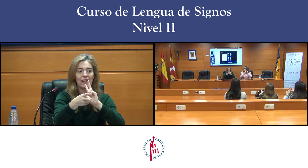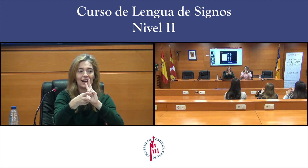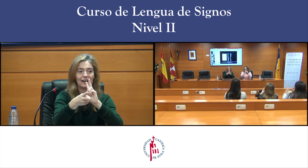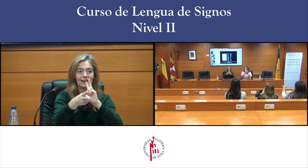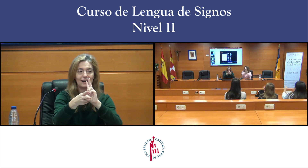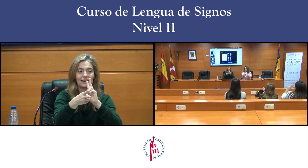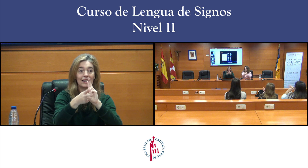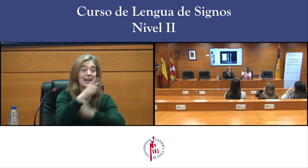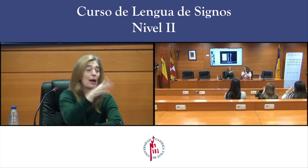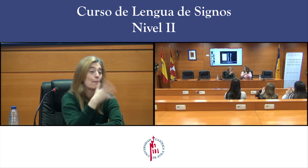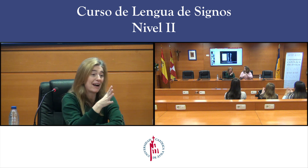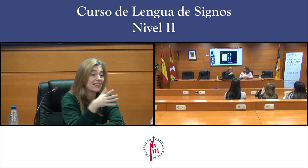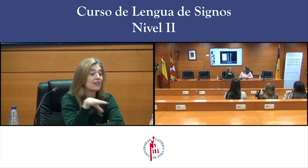Oh respondo